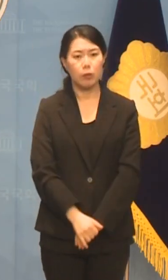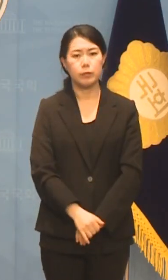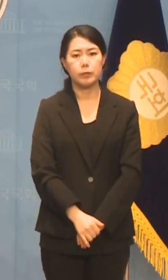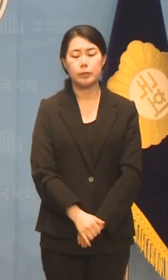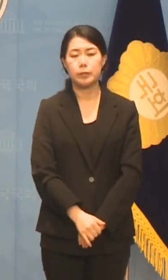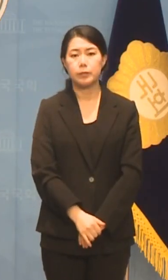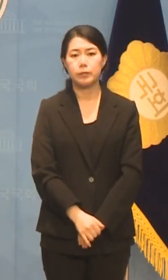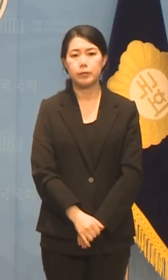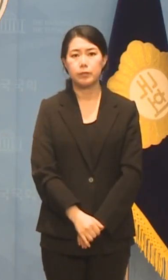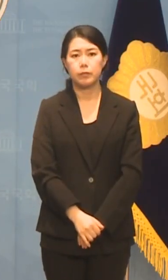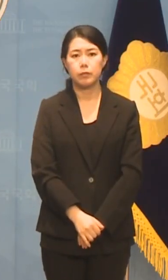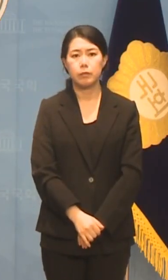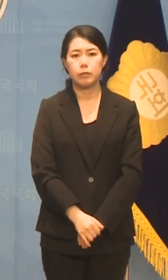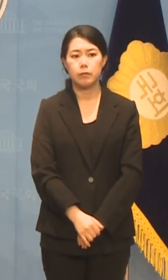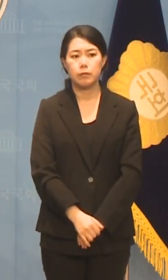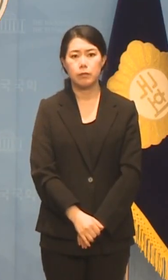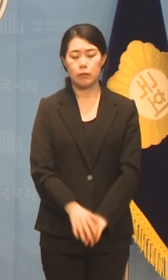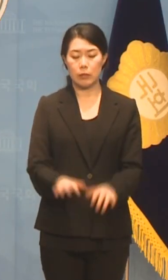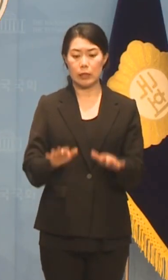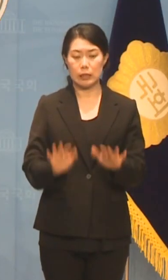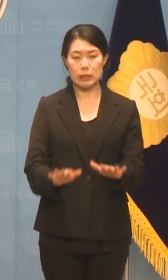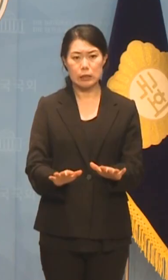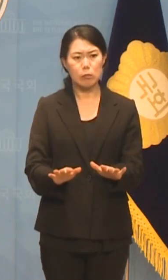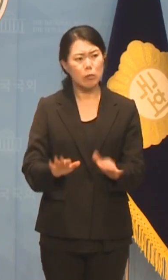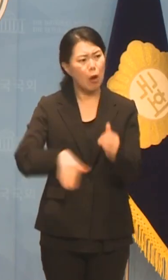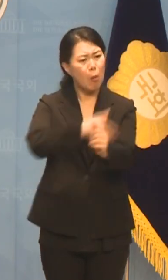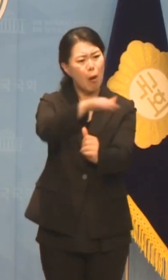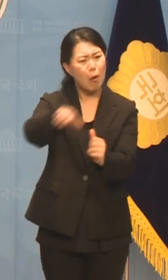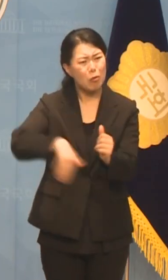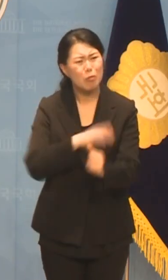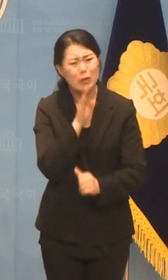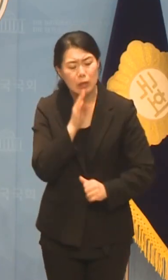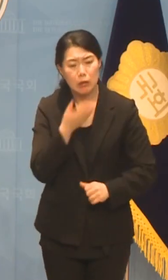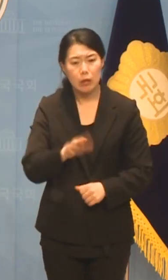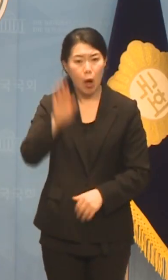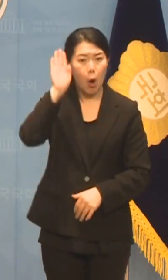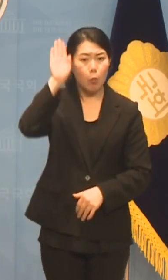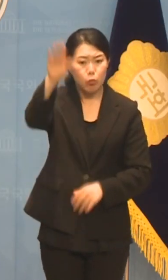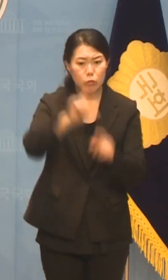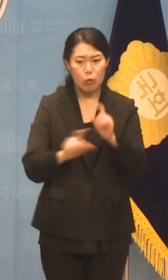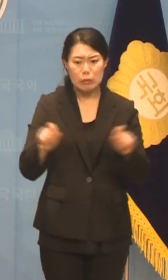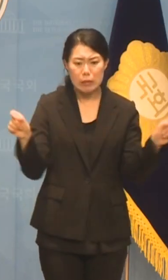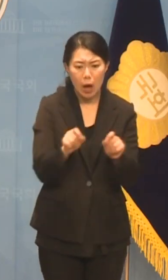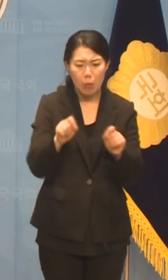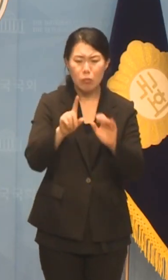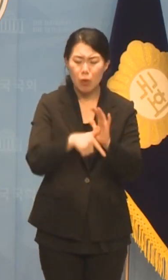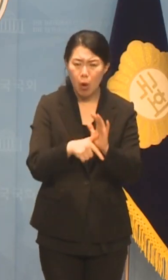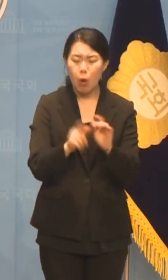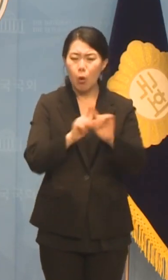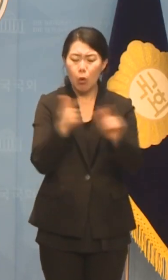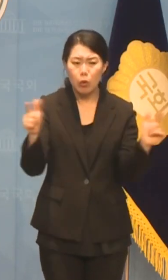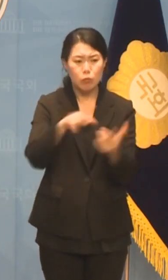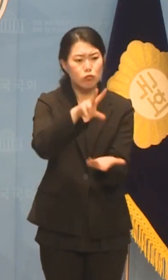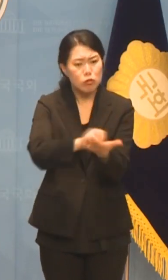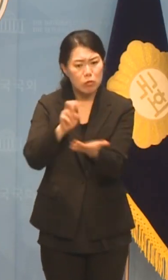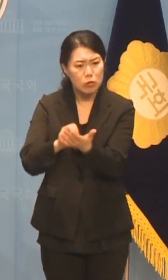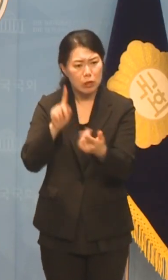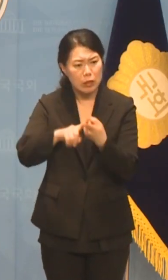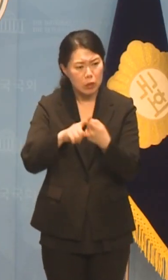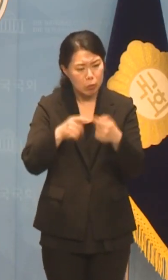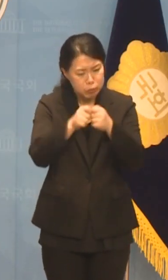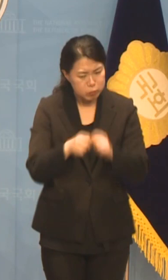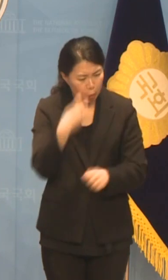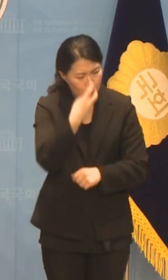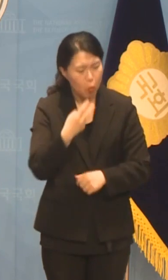있습니다. 지금 정편도 이런데 동반될 문제점에 대한 면밀한 검토 없이